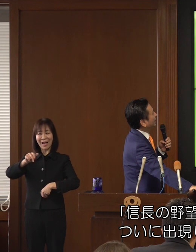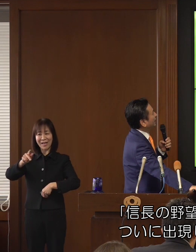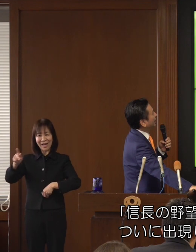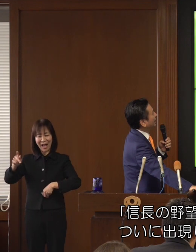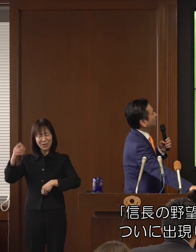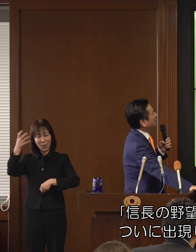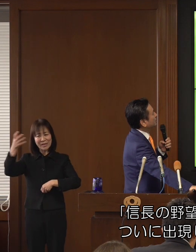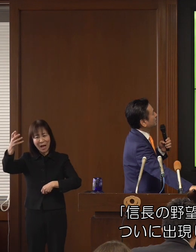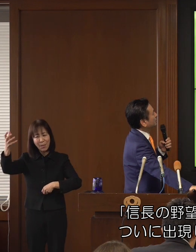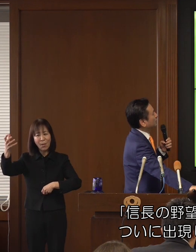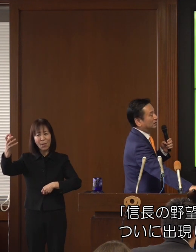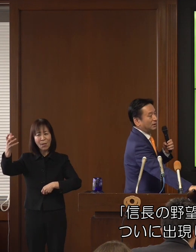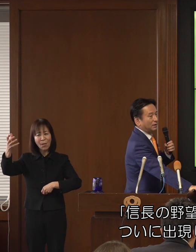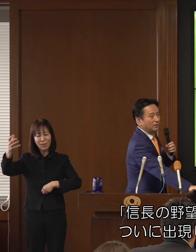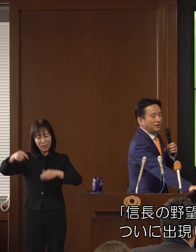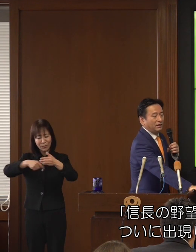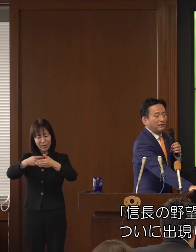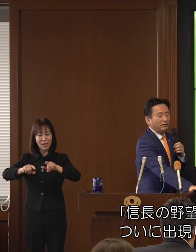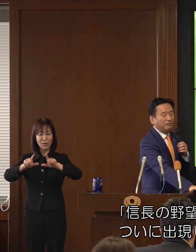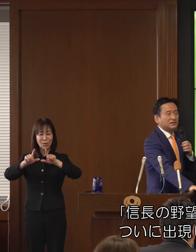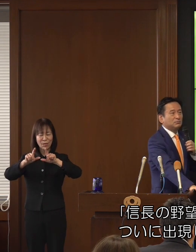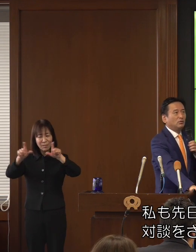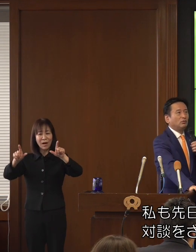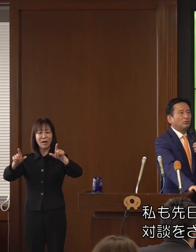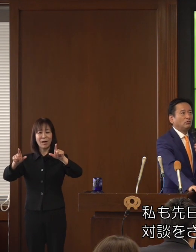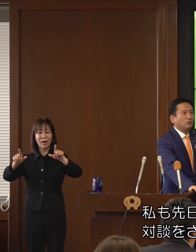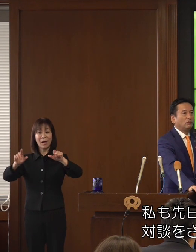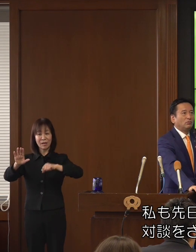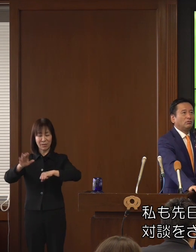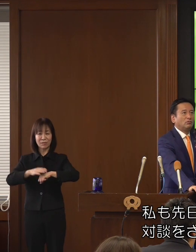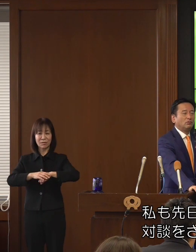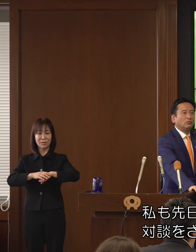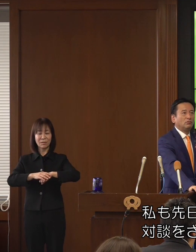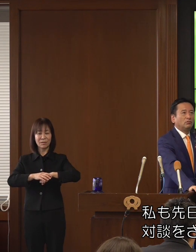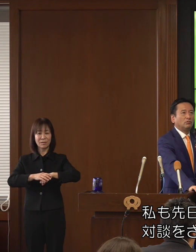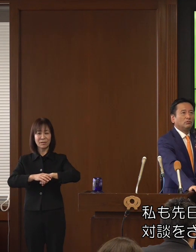雰囲気が出てきます。私も